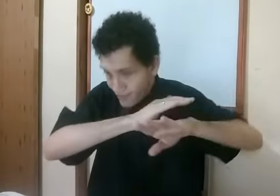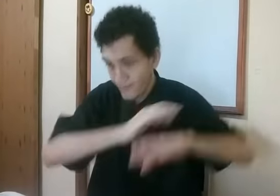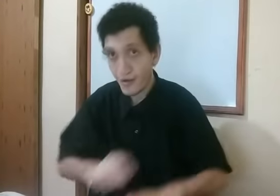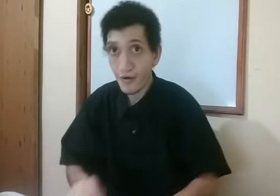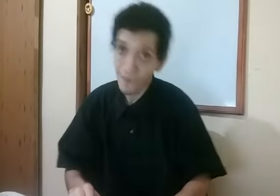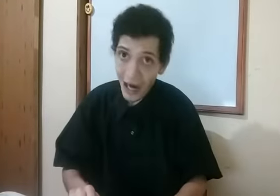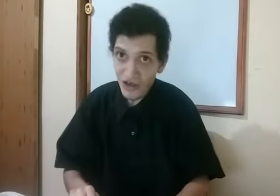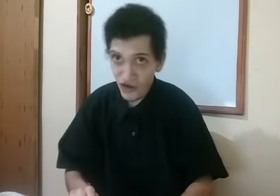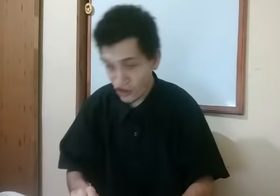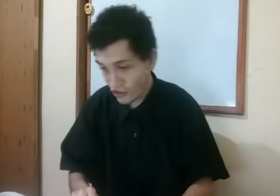Guarde.